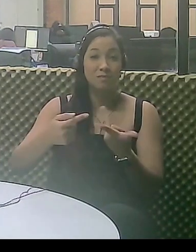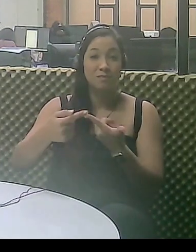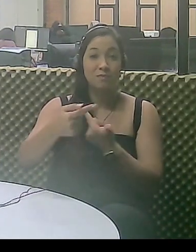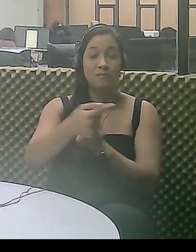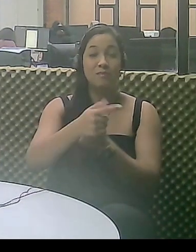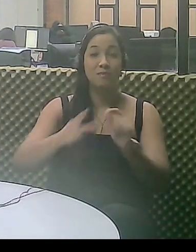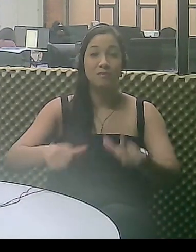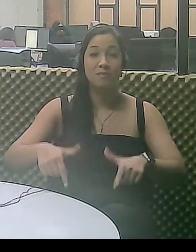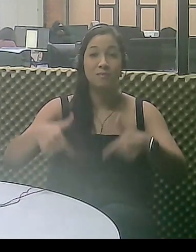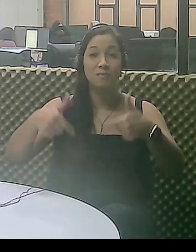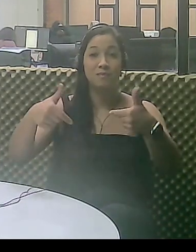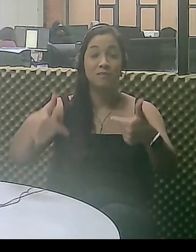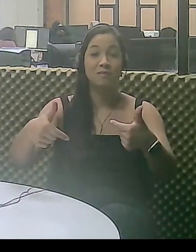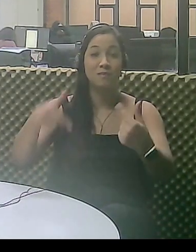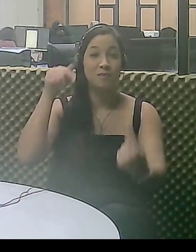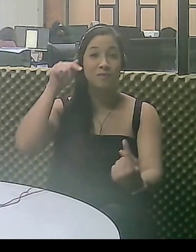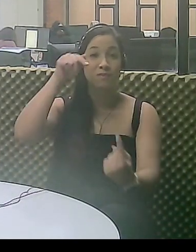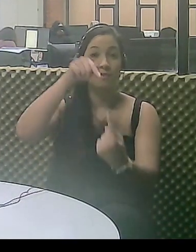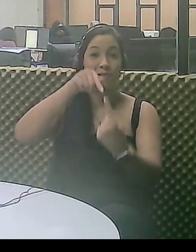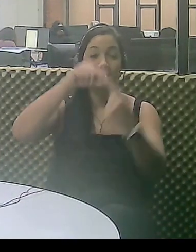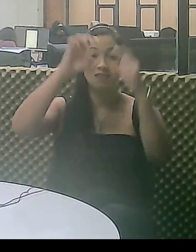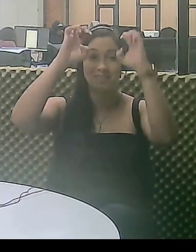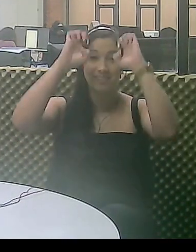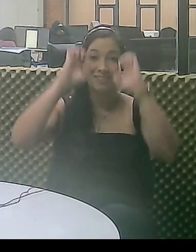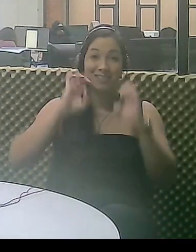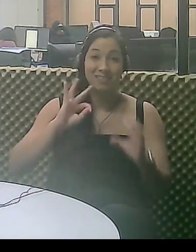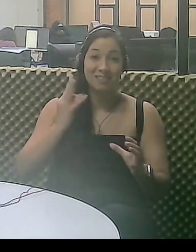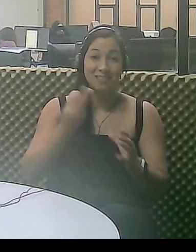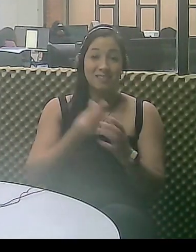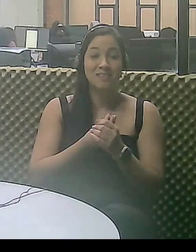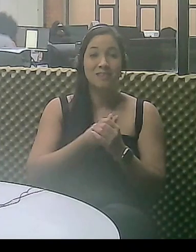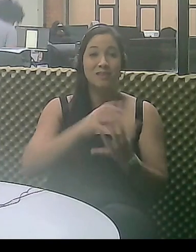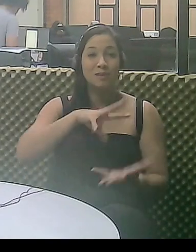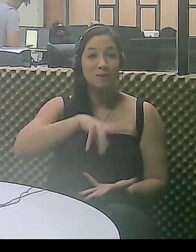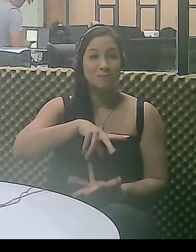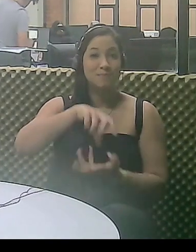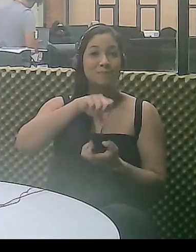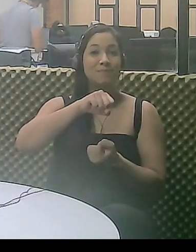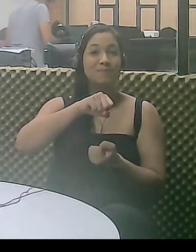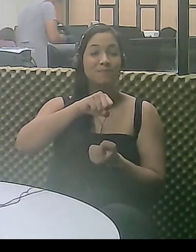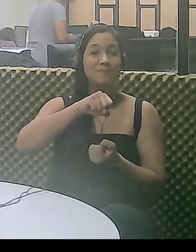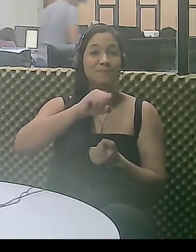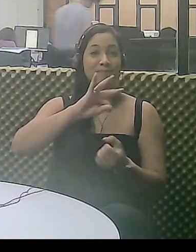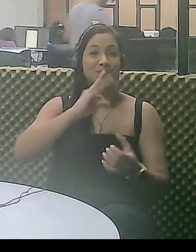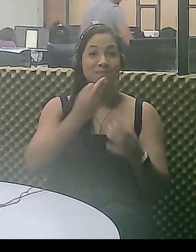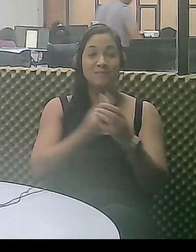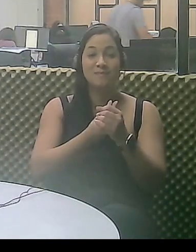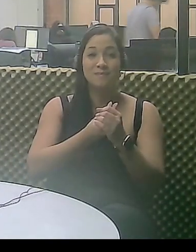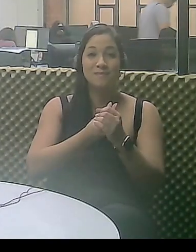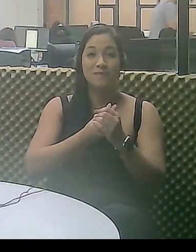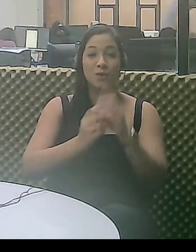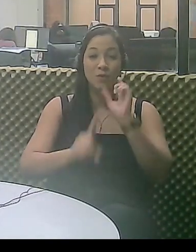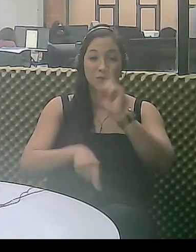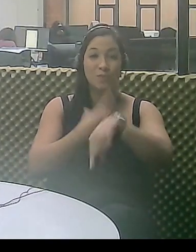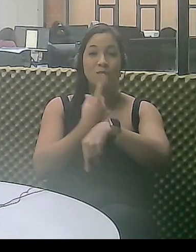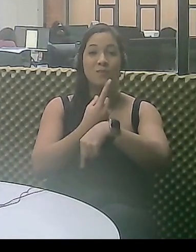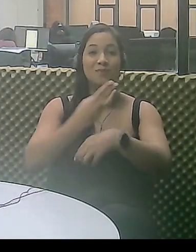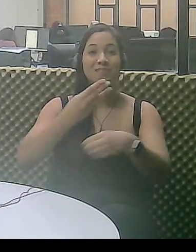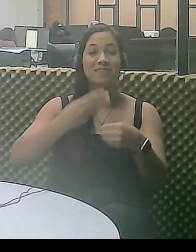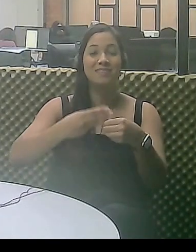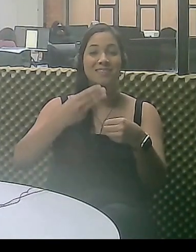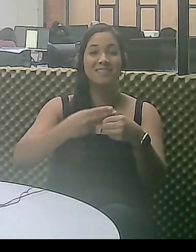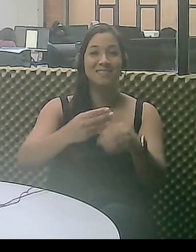ações educativas em prol da ética, integridade, sustentabilidade, inclusão e inovação no